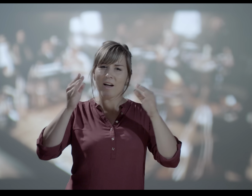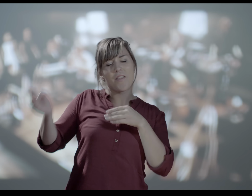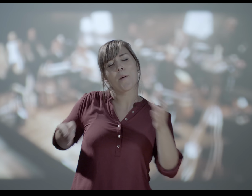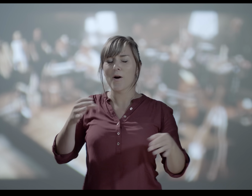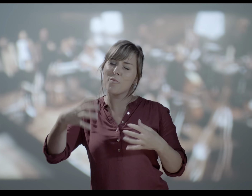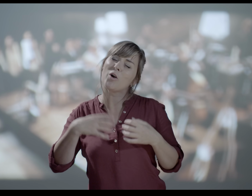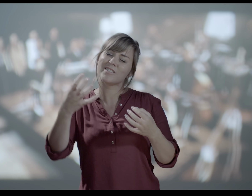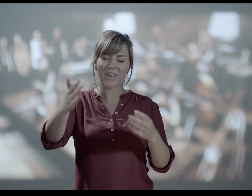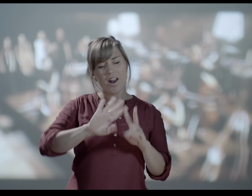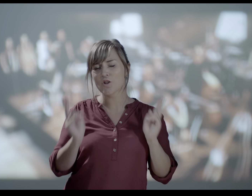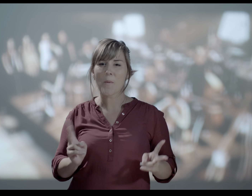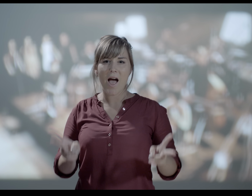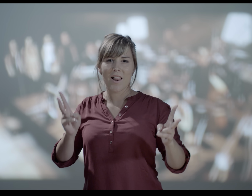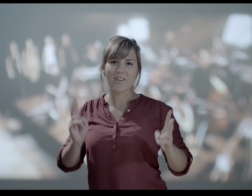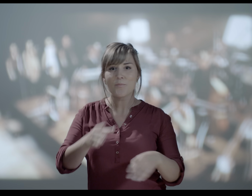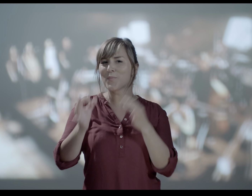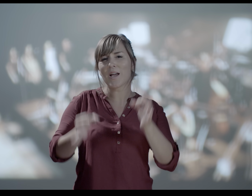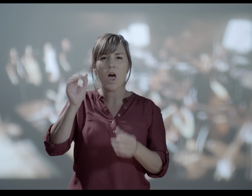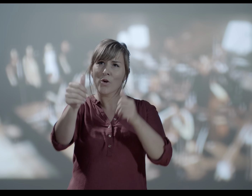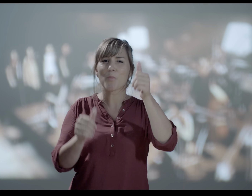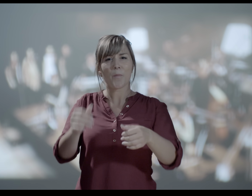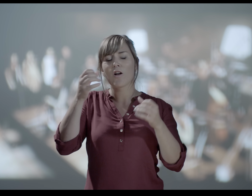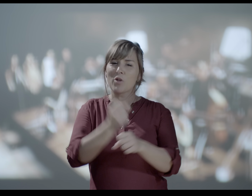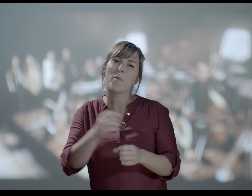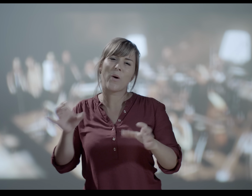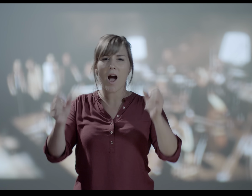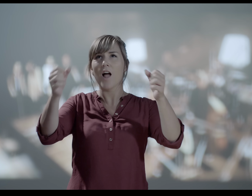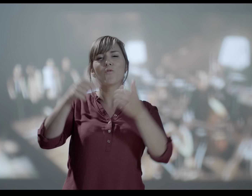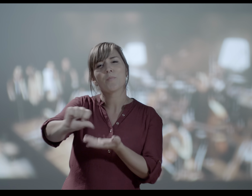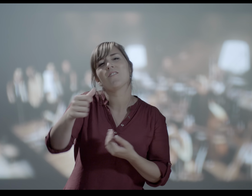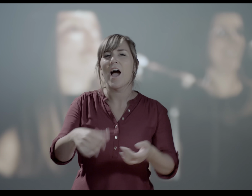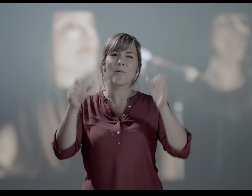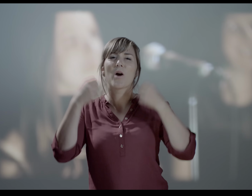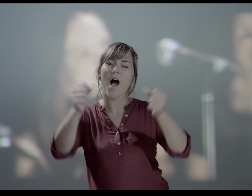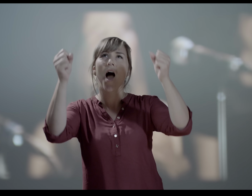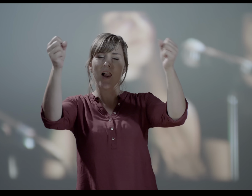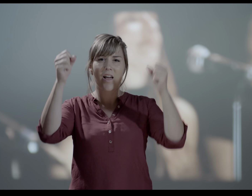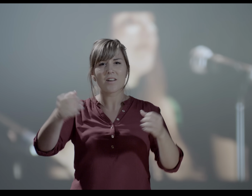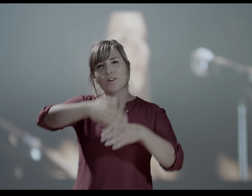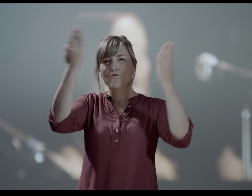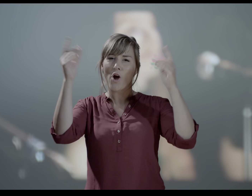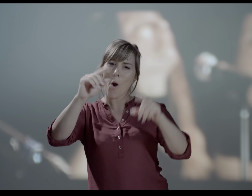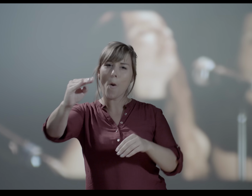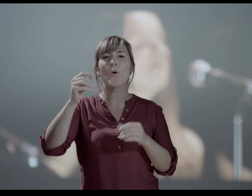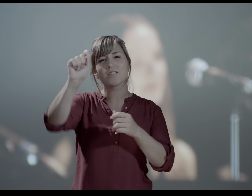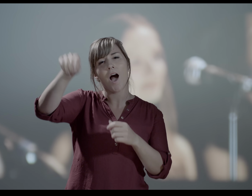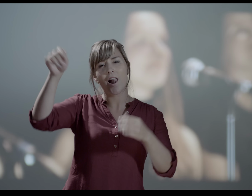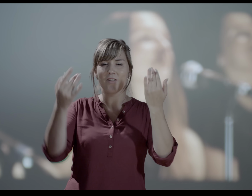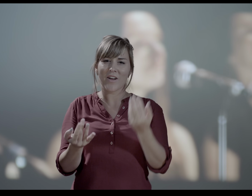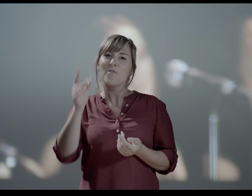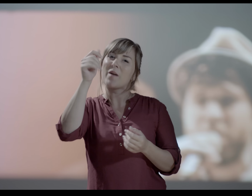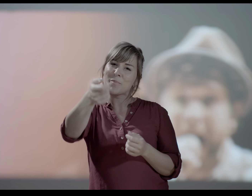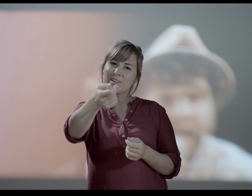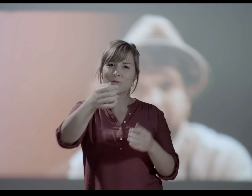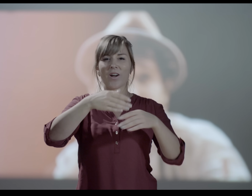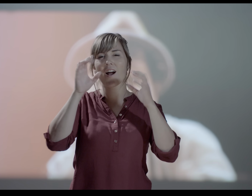Lehrer, der Nachbar, der Job und der Boss Spielautomat, das Stammlokal, der Fußballverein, Europapokal Tagesschau, Lottozahlen,